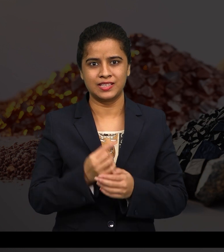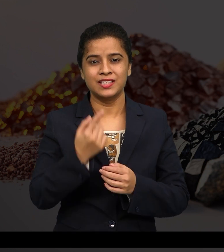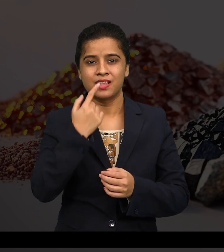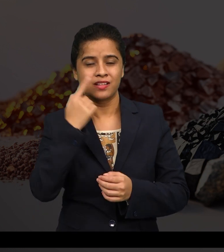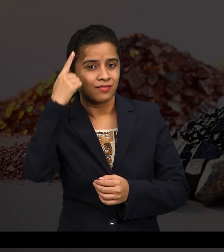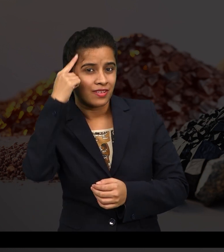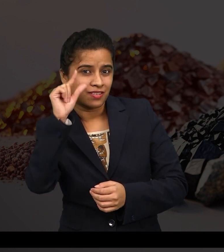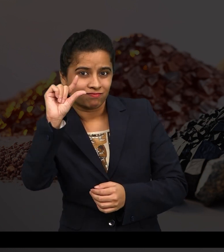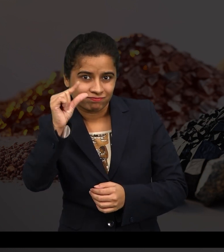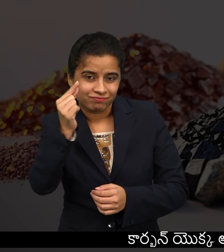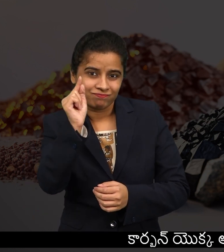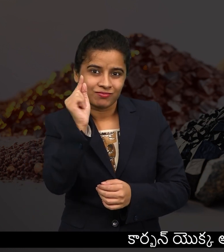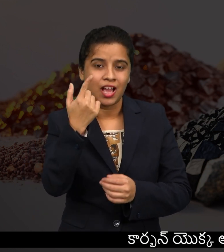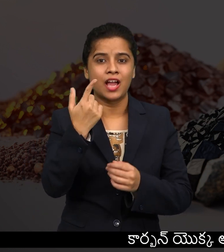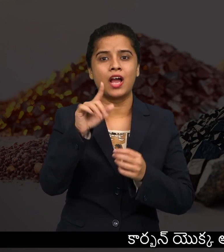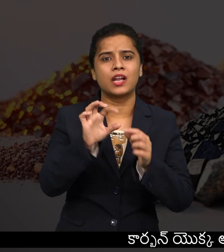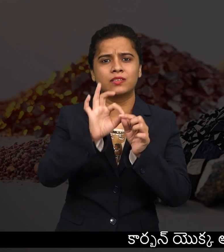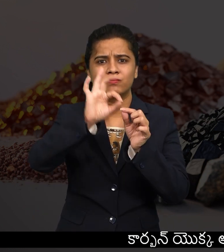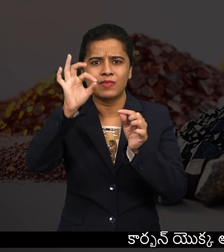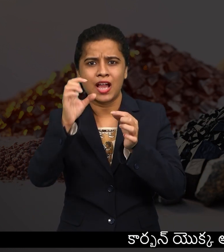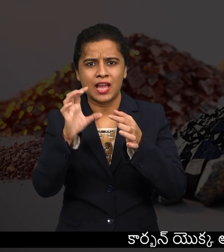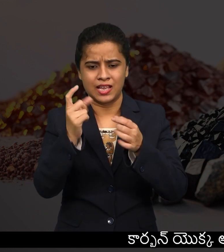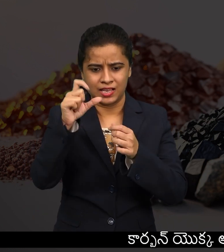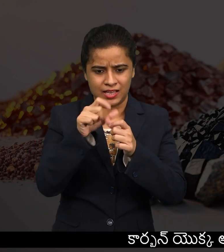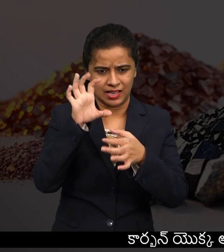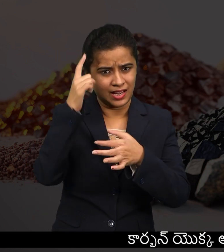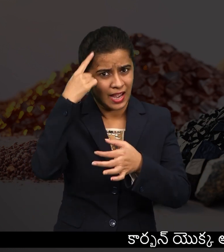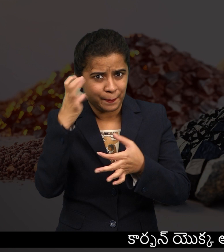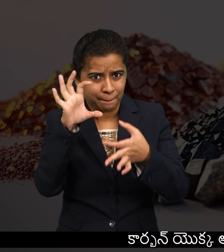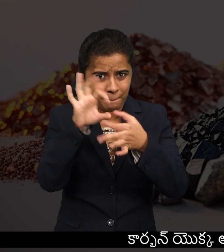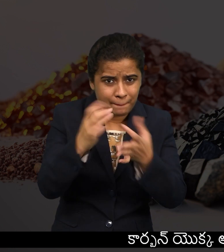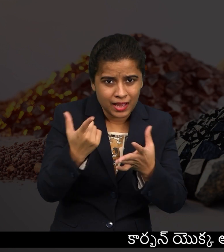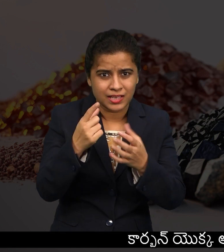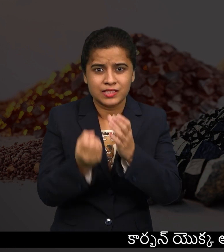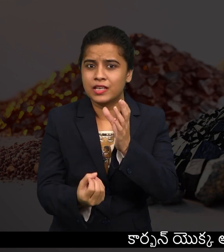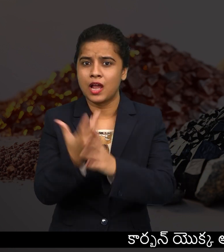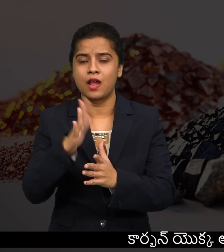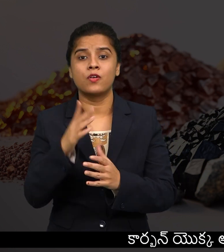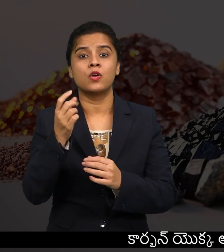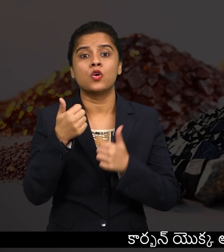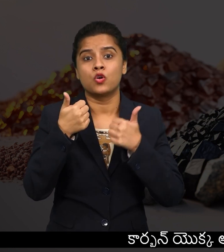గ్రాఫైట్, కార్బన్ యొక్క ఆలోట్రోఫ్ దీనికి మినహాయింపు,